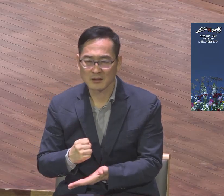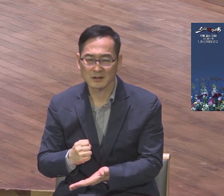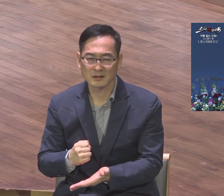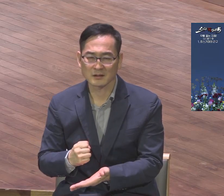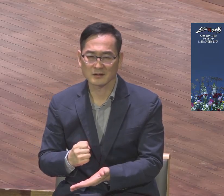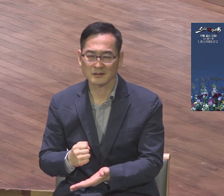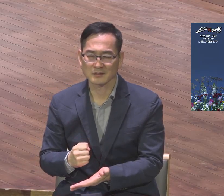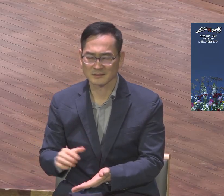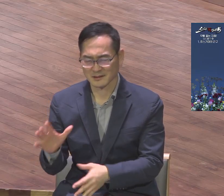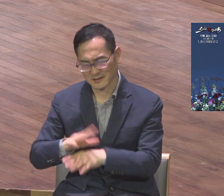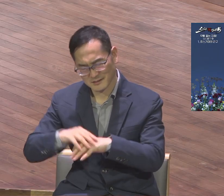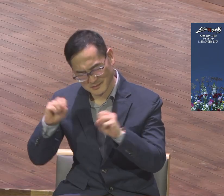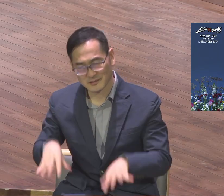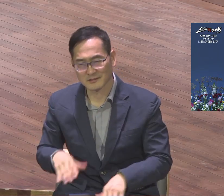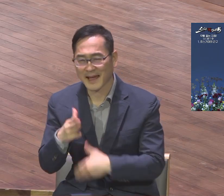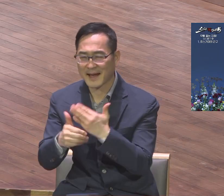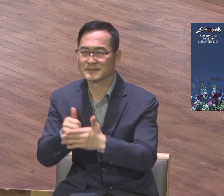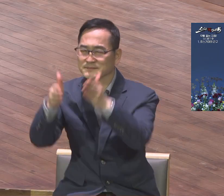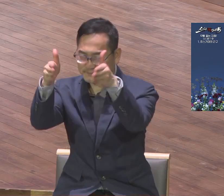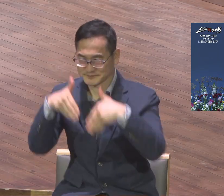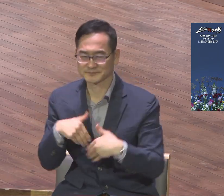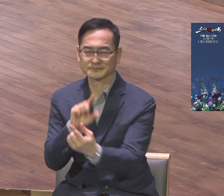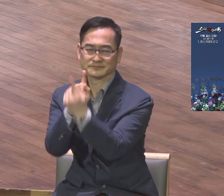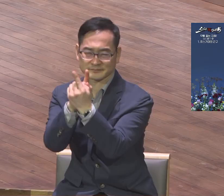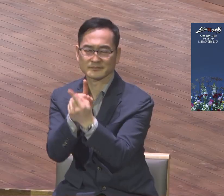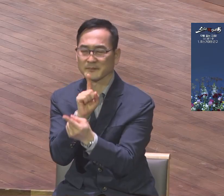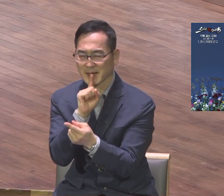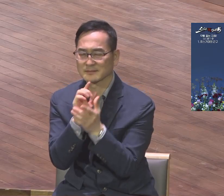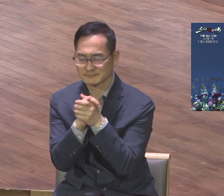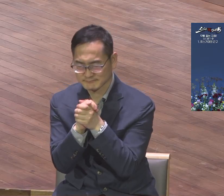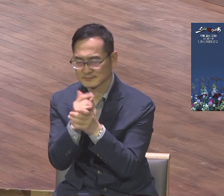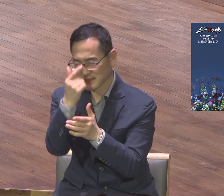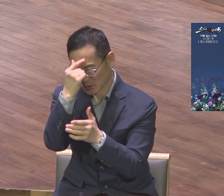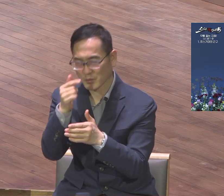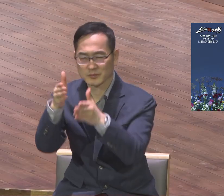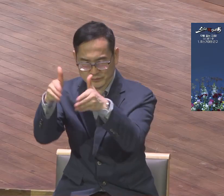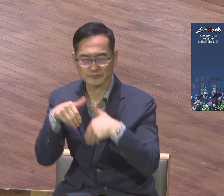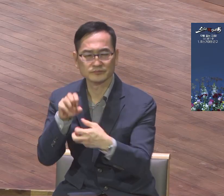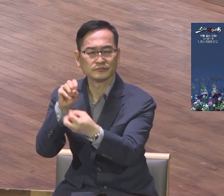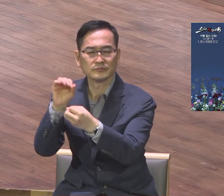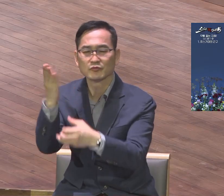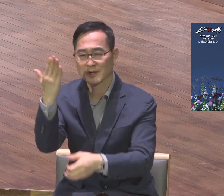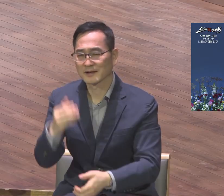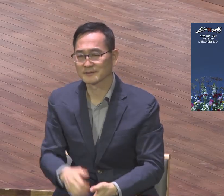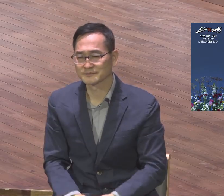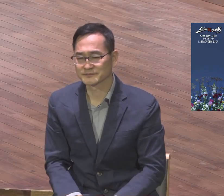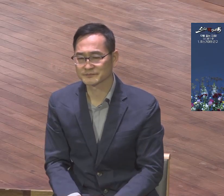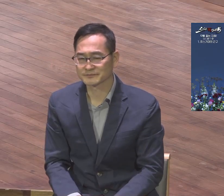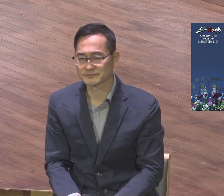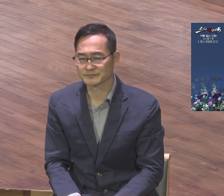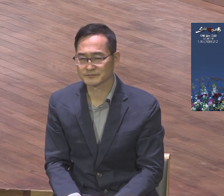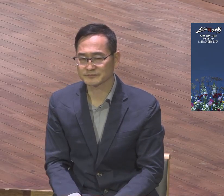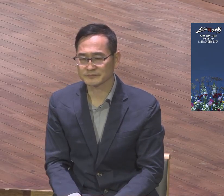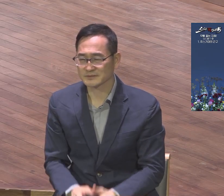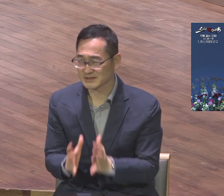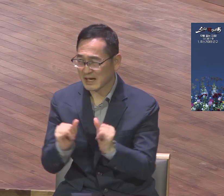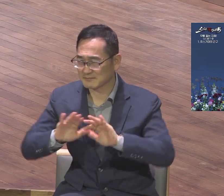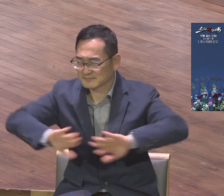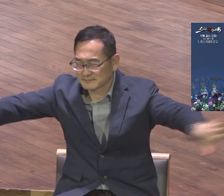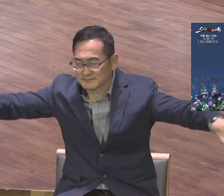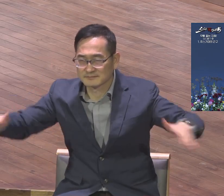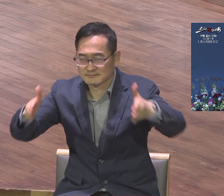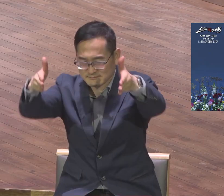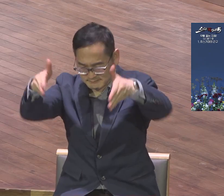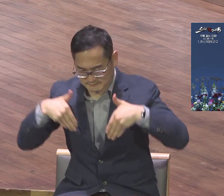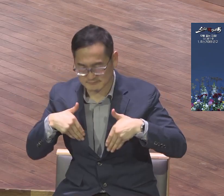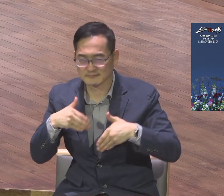때문에 하나님 앞에 무릎 꿇으면 돼요. 아멘. 하나님 앞에 조용히 아무도 모르게 하려면 돼요.